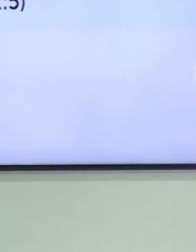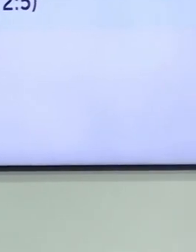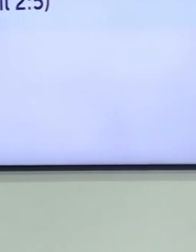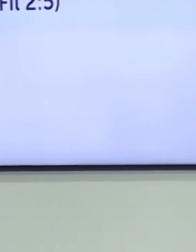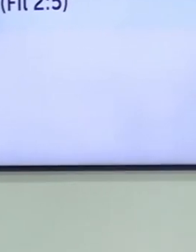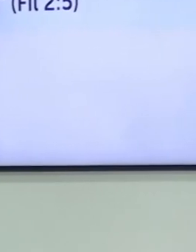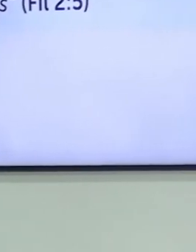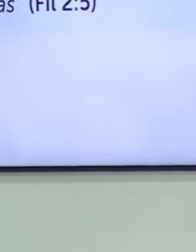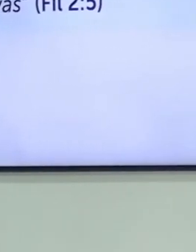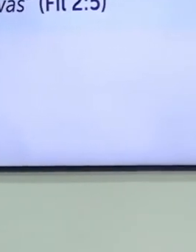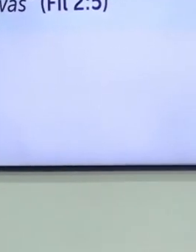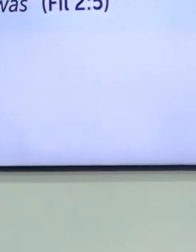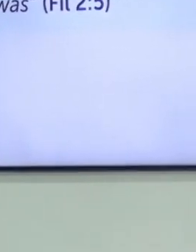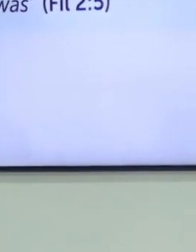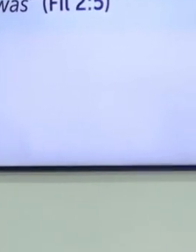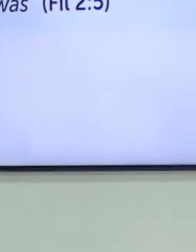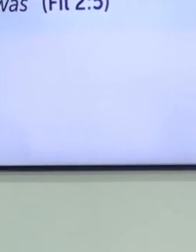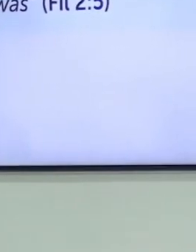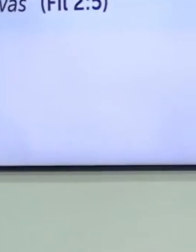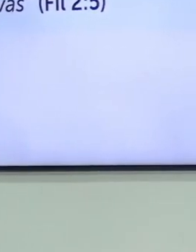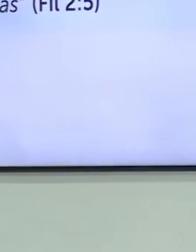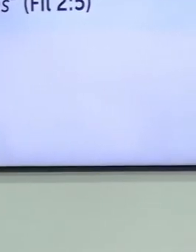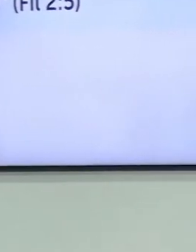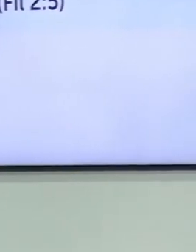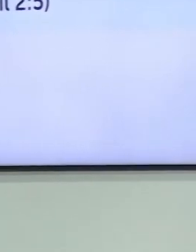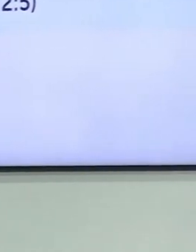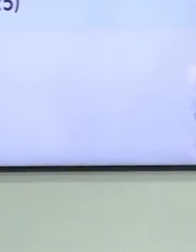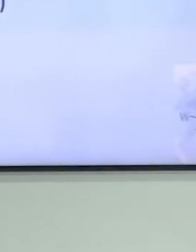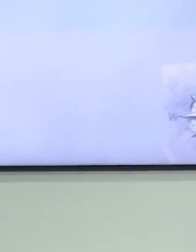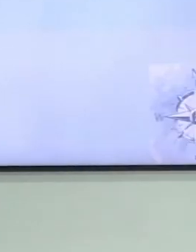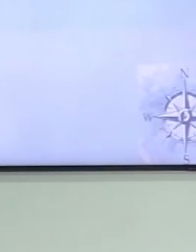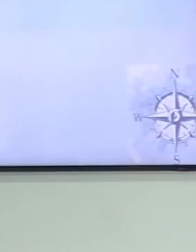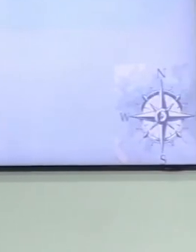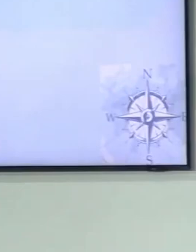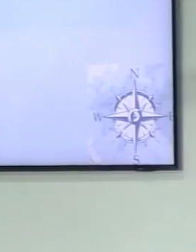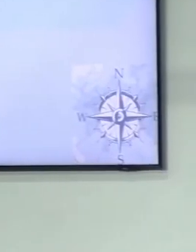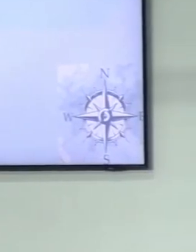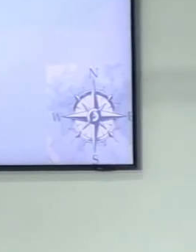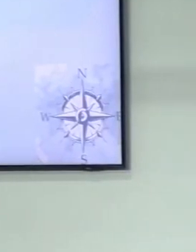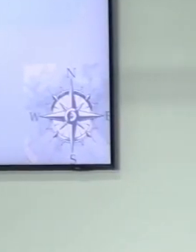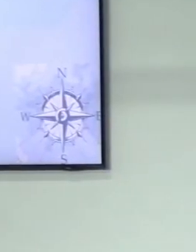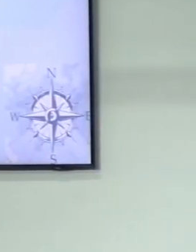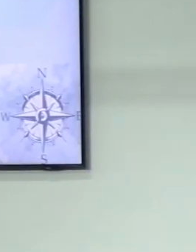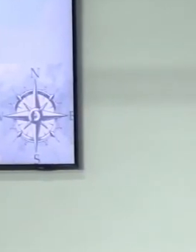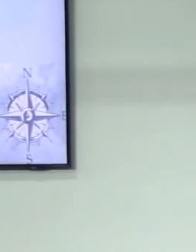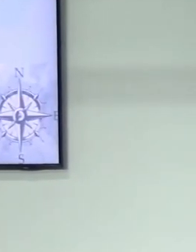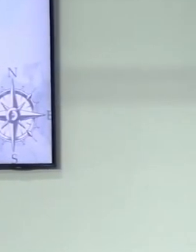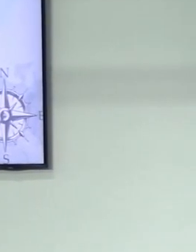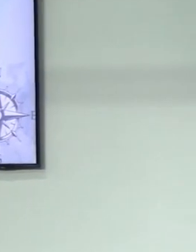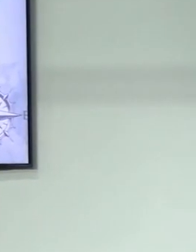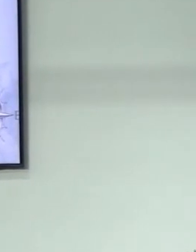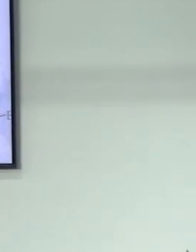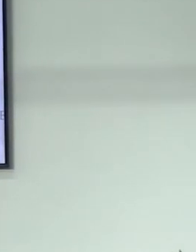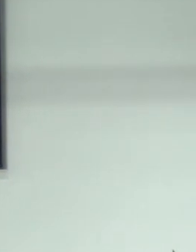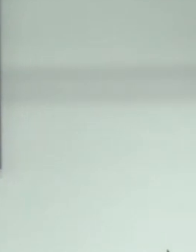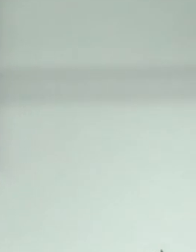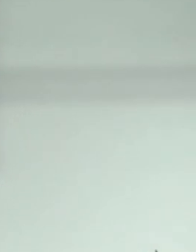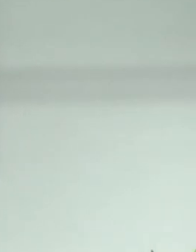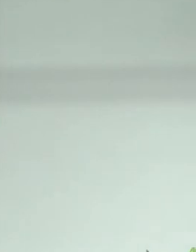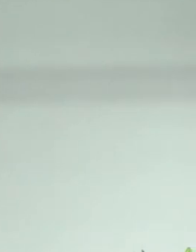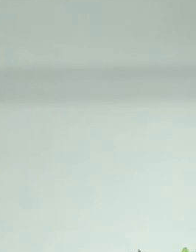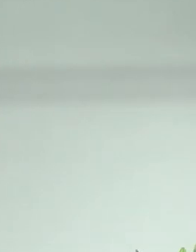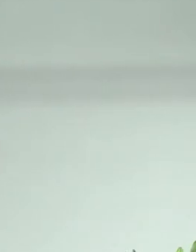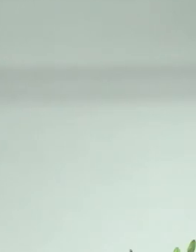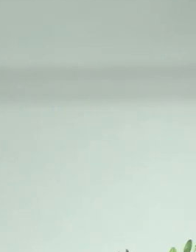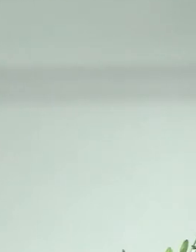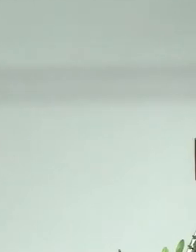regte gesindheid hê nie. Die vlees wil eintlik, weet dan, niemand hoef vir jou te sê word kwaad nie, jy word self kwaad. Niemand hoef vir